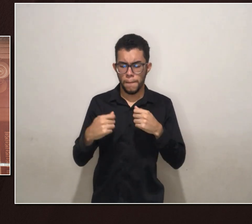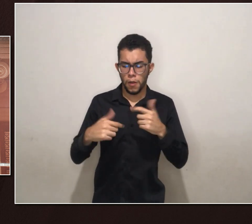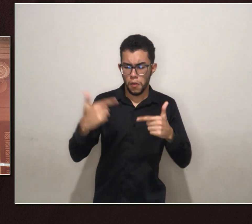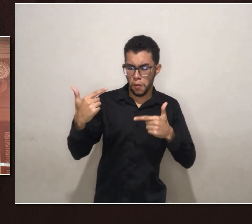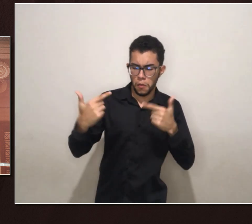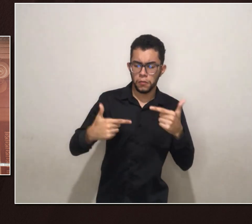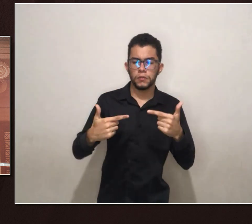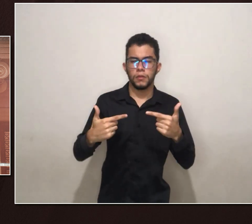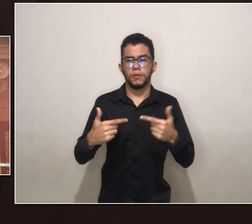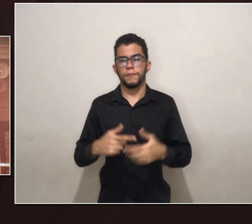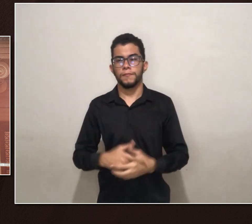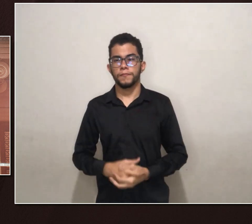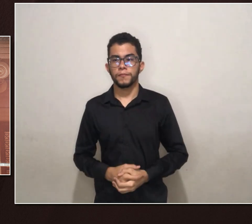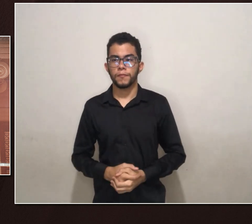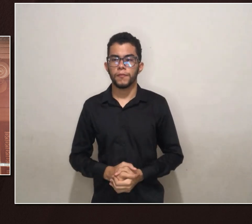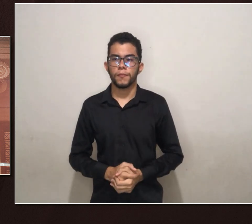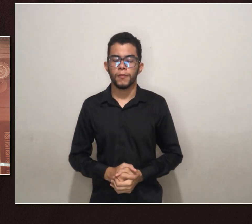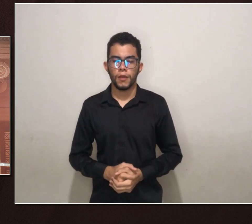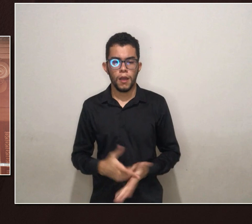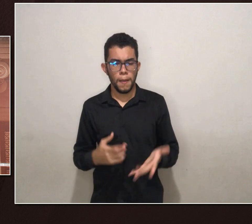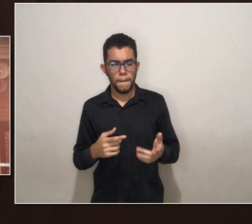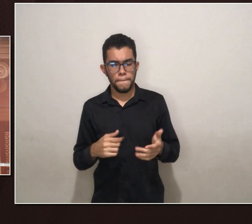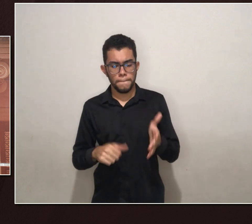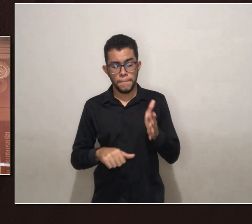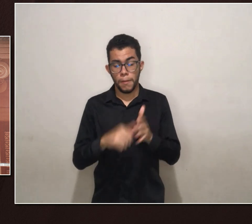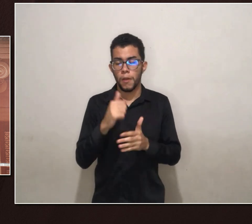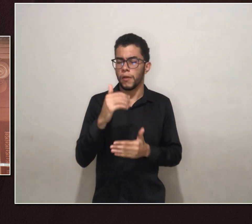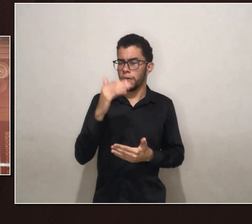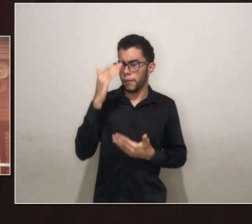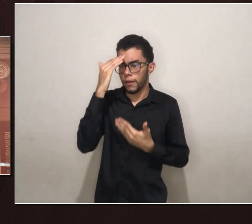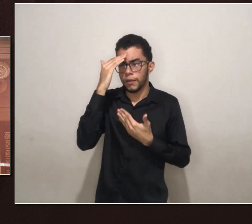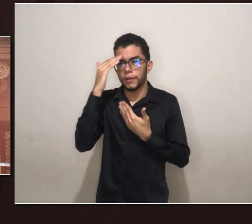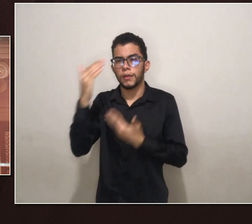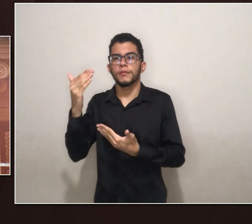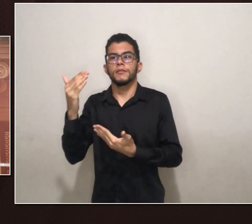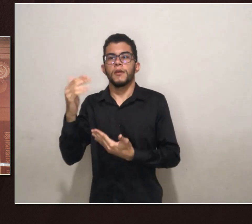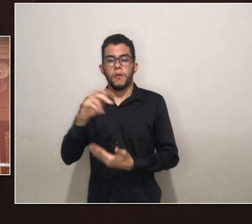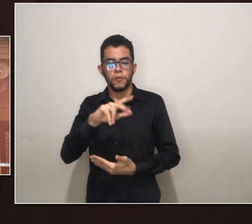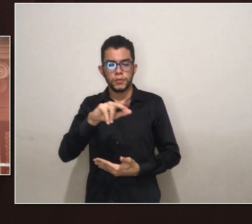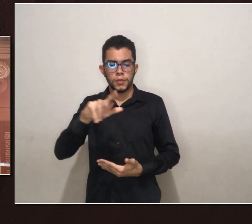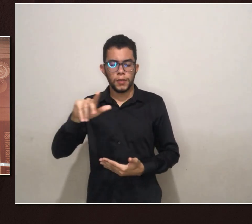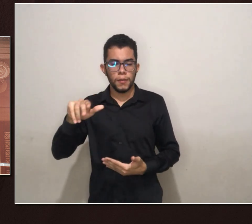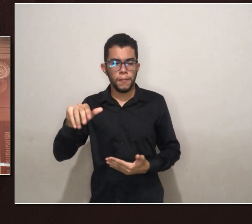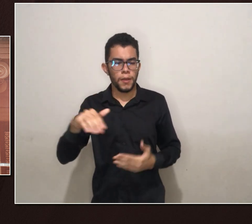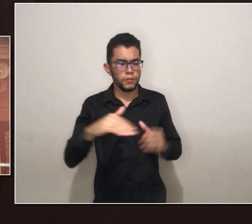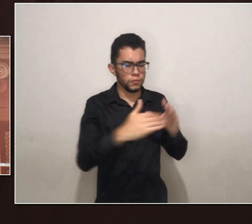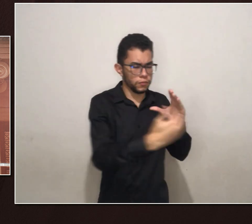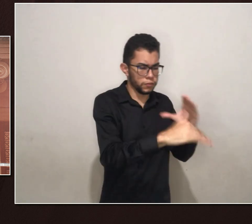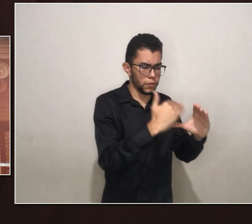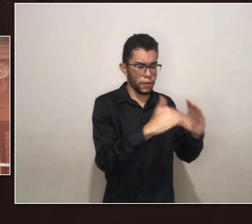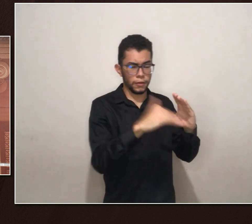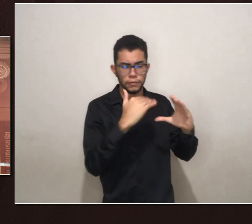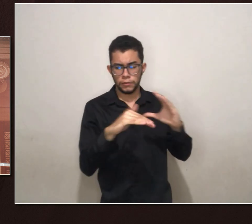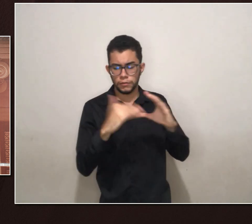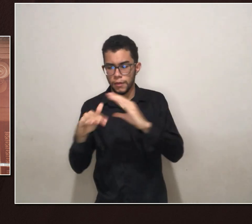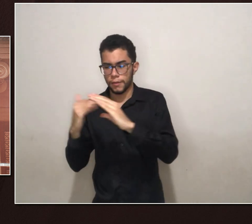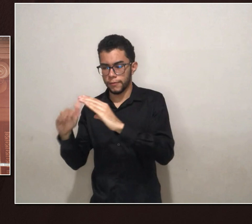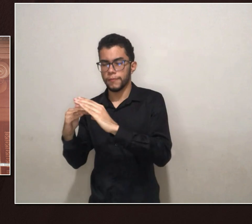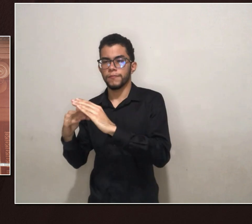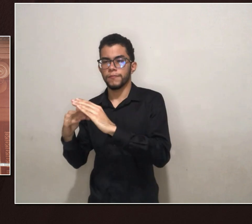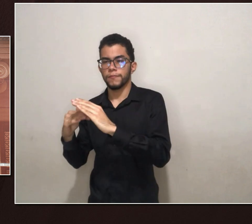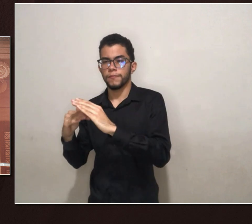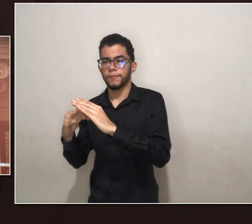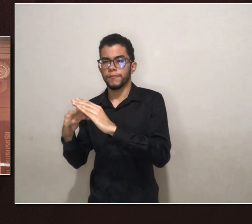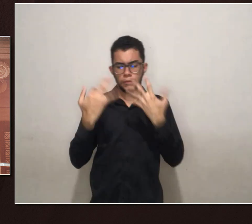que me escrevem, né, dizem que têm orado por nós, que estamos à frente da obra, né, eu quero